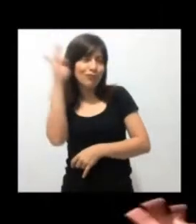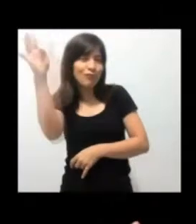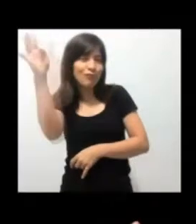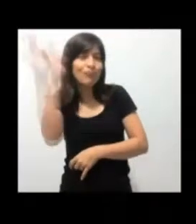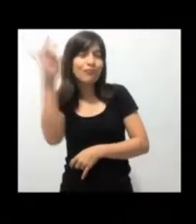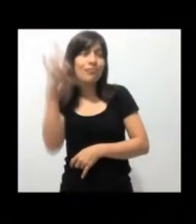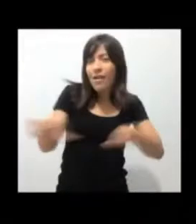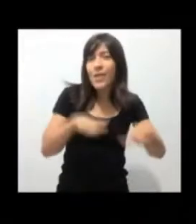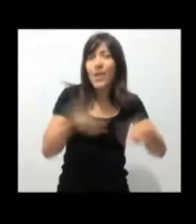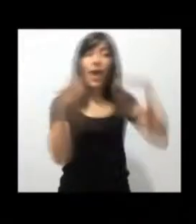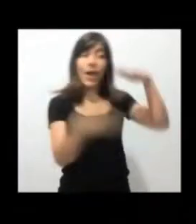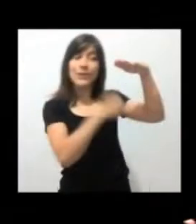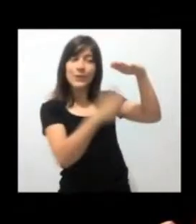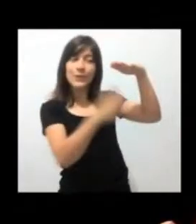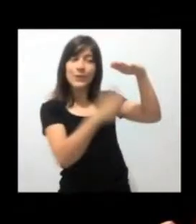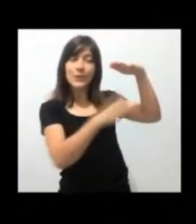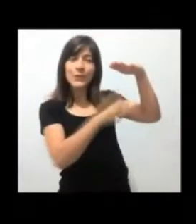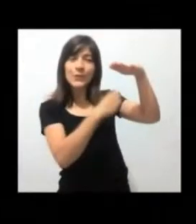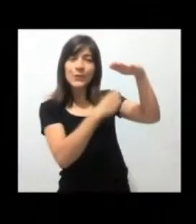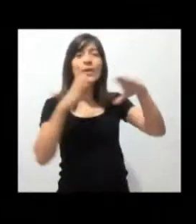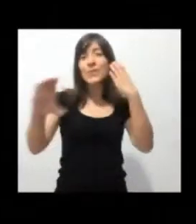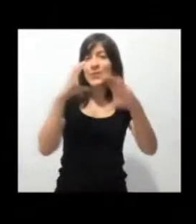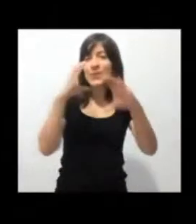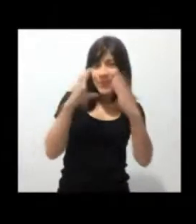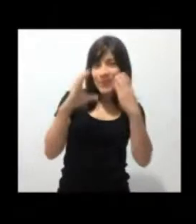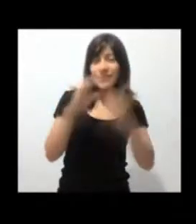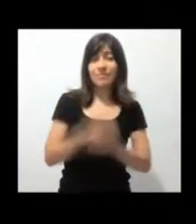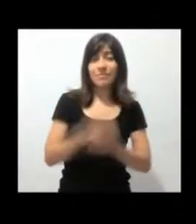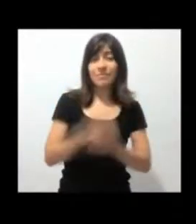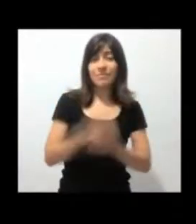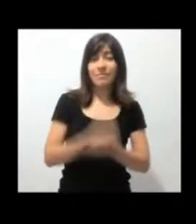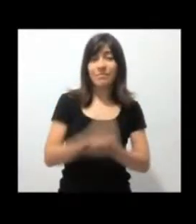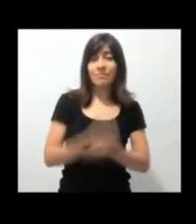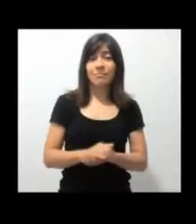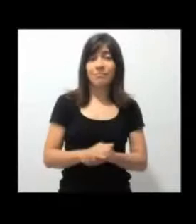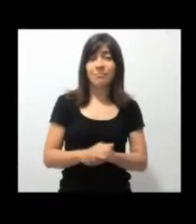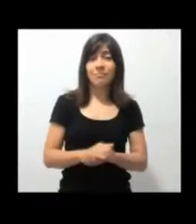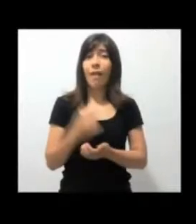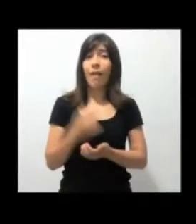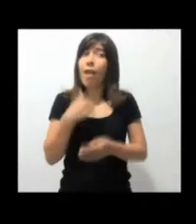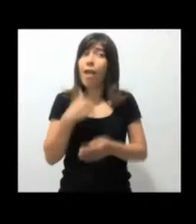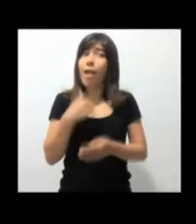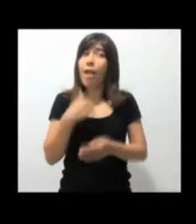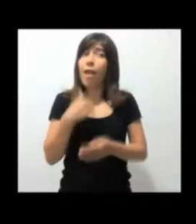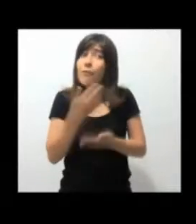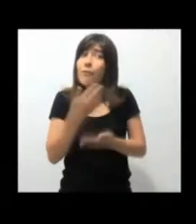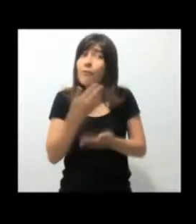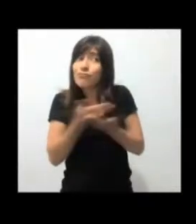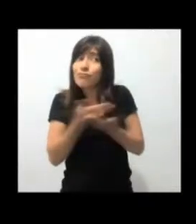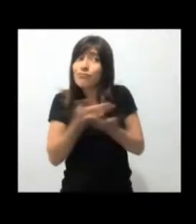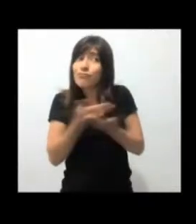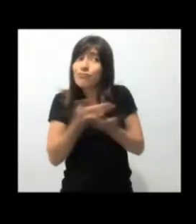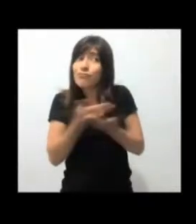grande empresa de comunicação, né? Eu fiz publicidade. E aí, eu consegui.